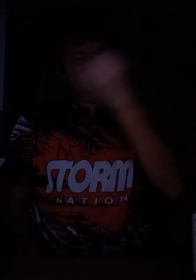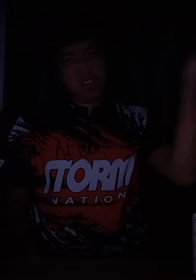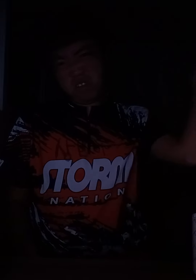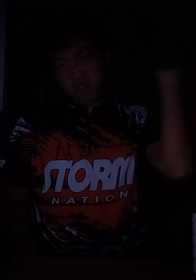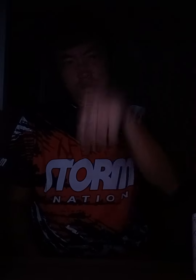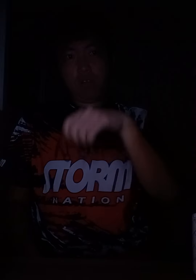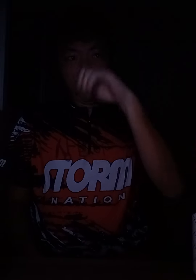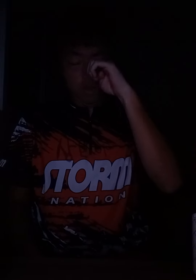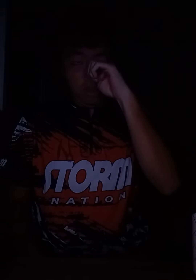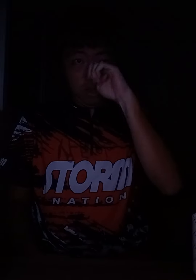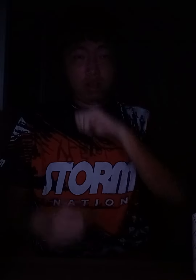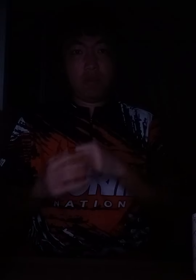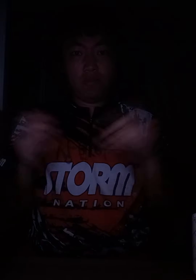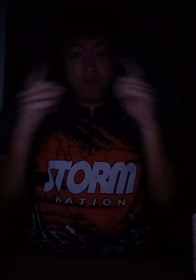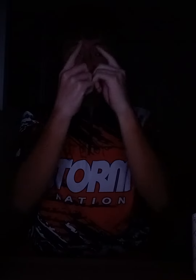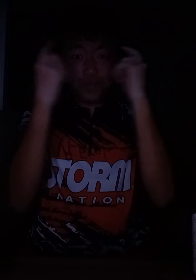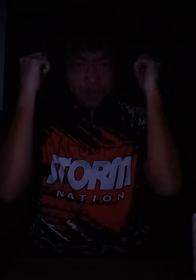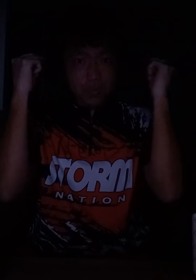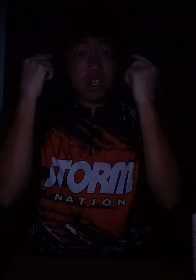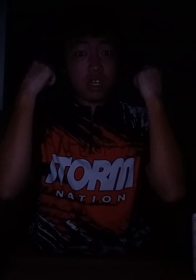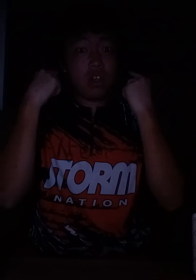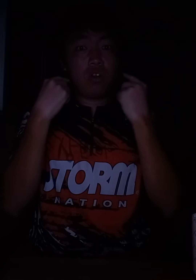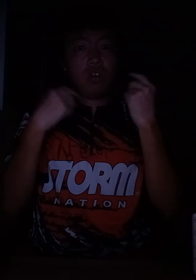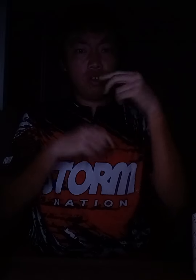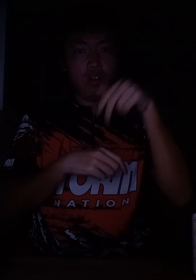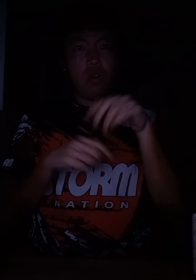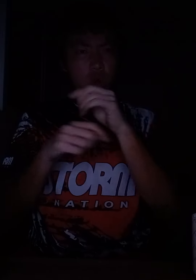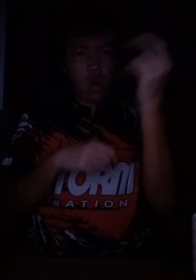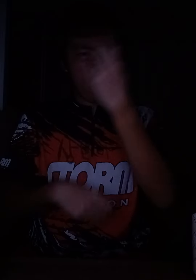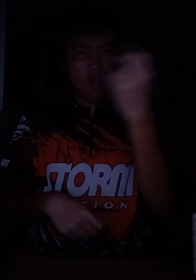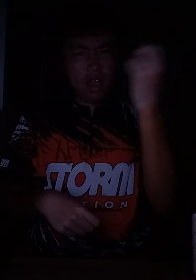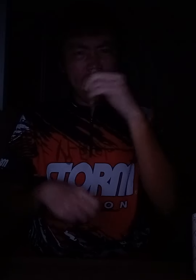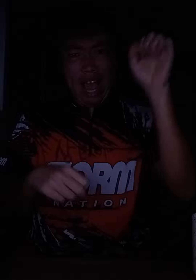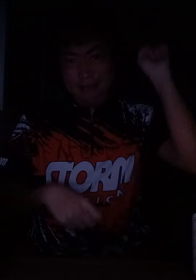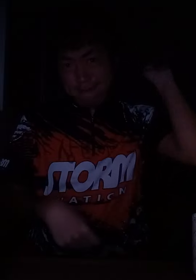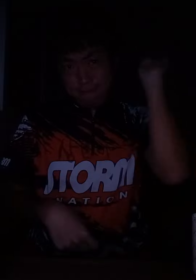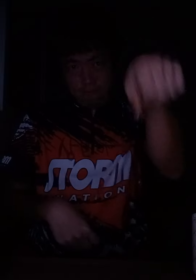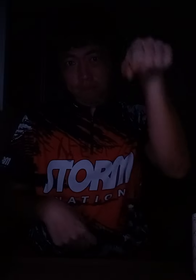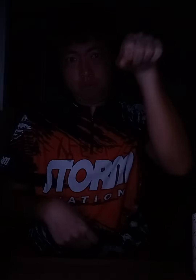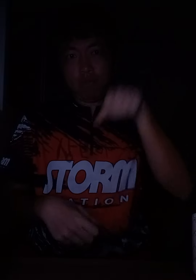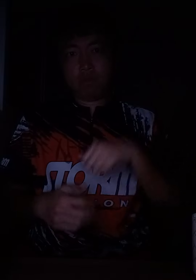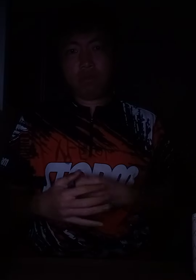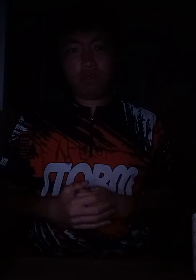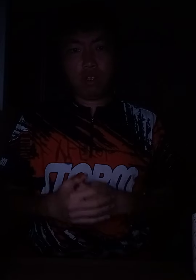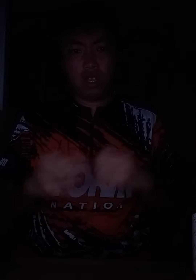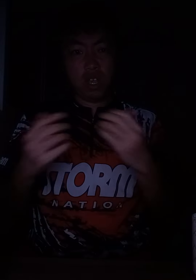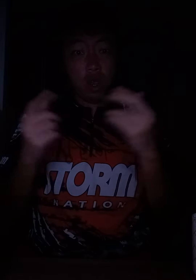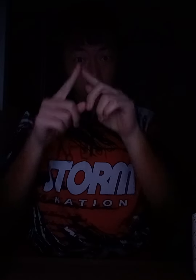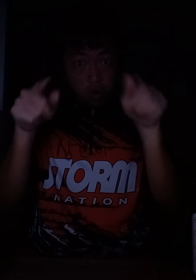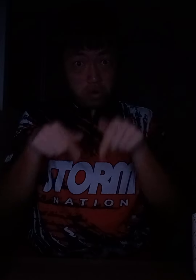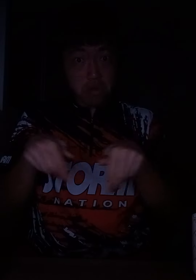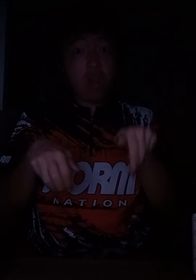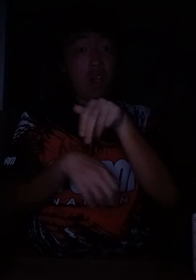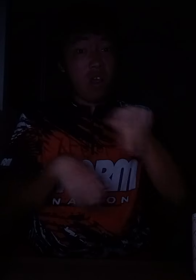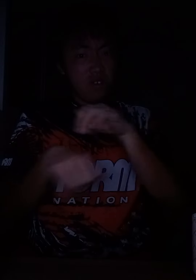던집니다. 마스크를 귀에만 걸친 남성은 직원 얼굴에 가방을 던집니다. 아예 카운터 안으로 들어와 직원을